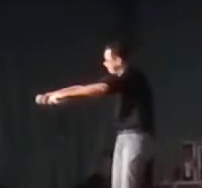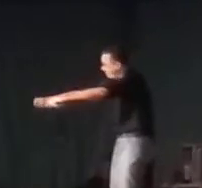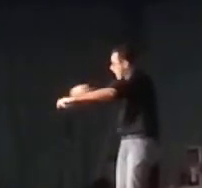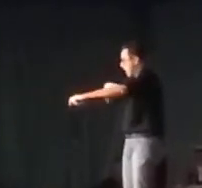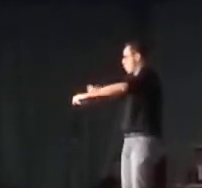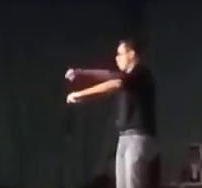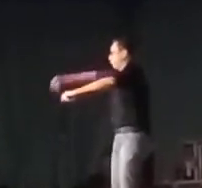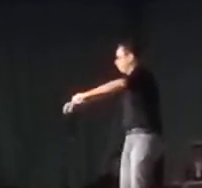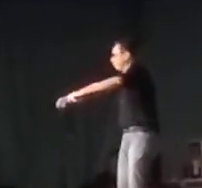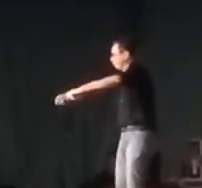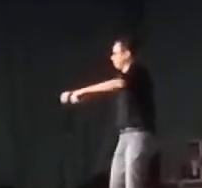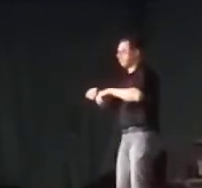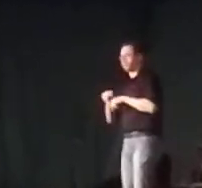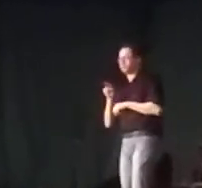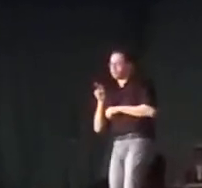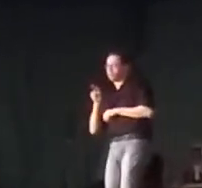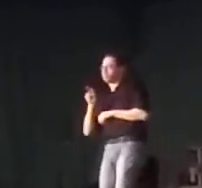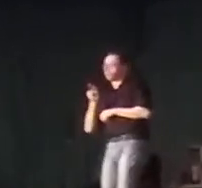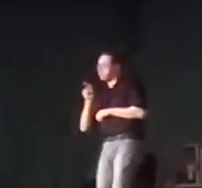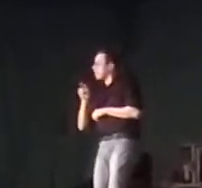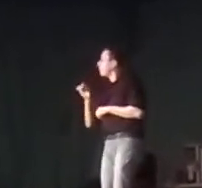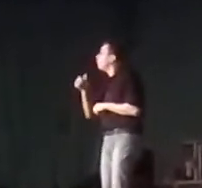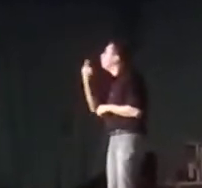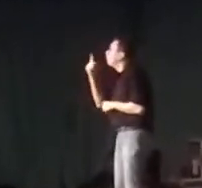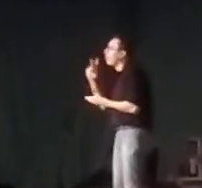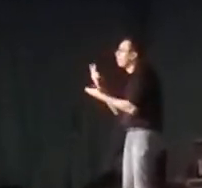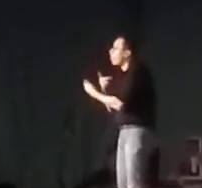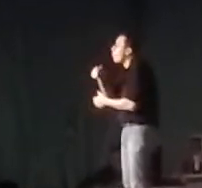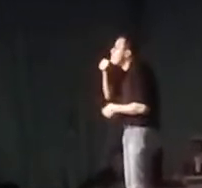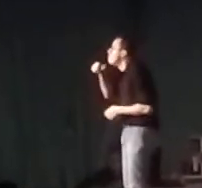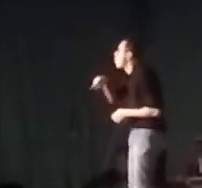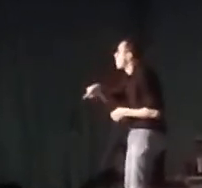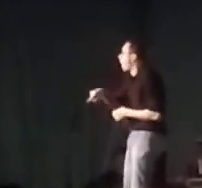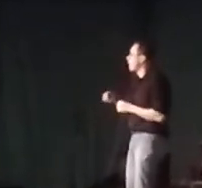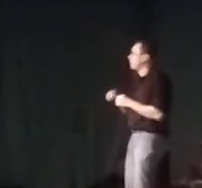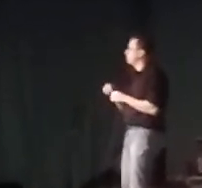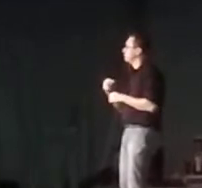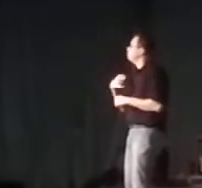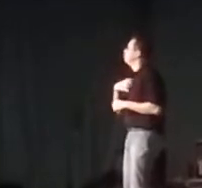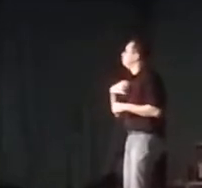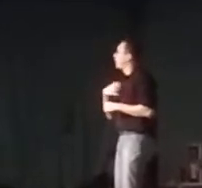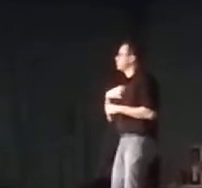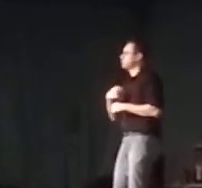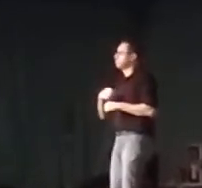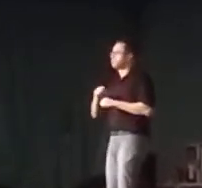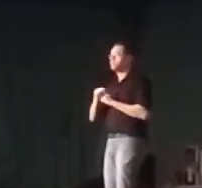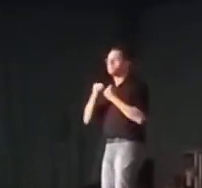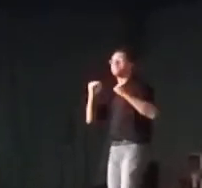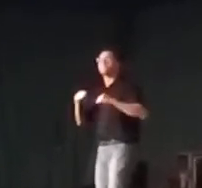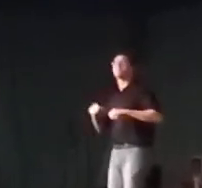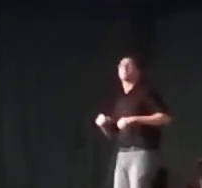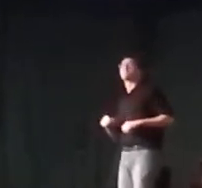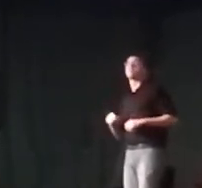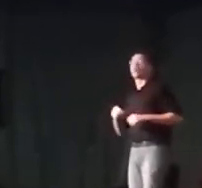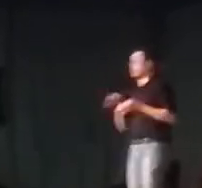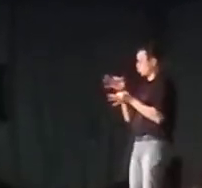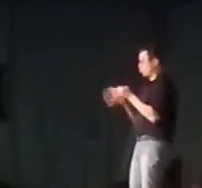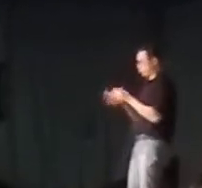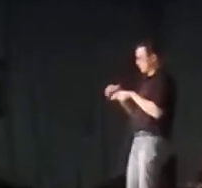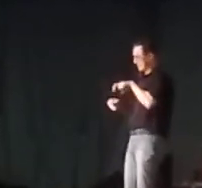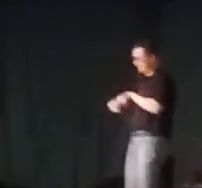dias de julgamento, teve um xilique e perguntou muito arrogante para o juiz por que que ela sou eu,